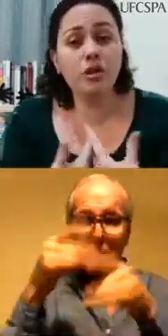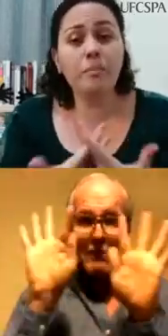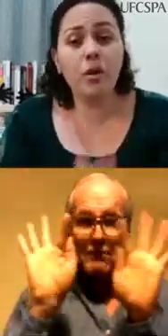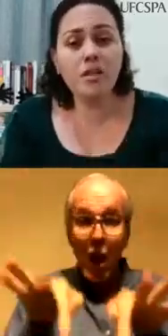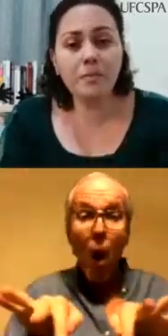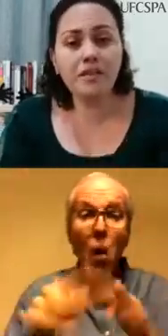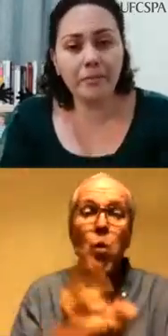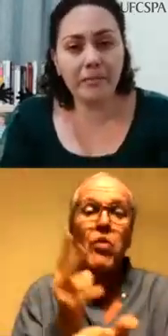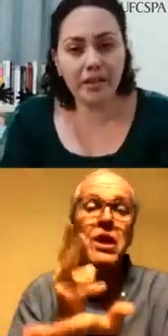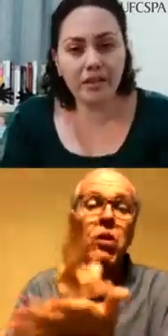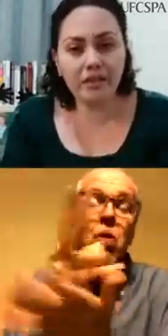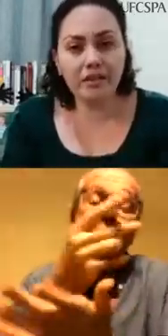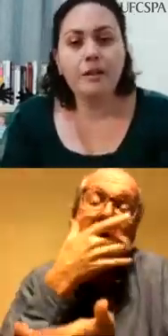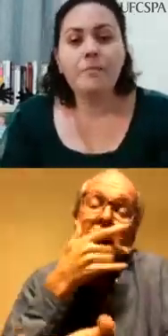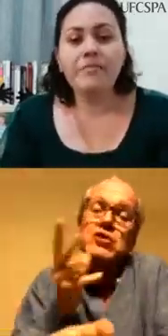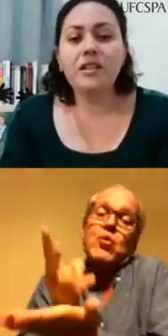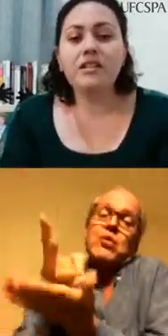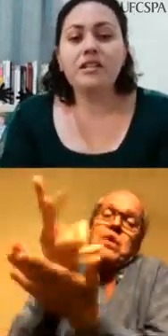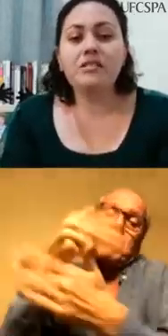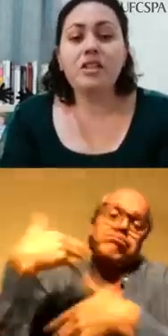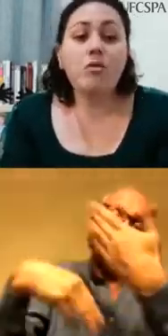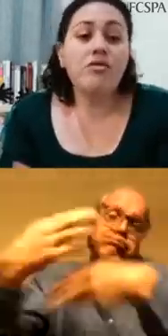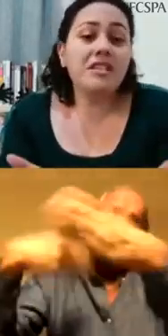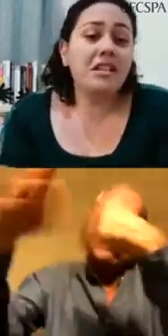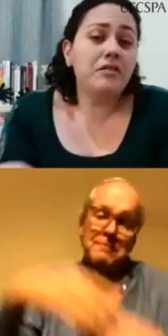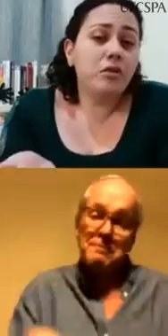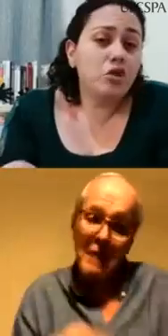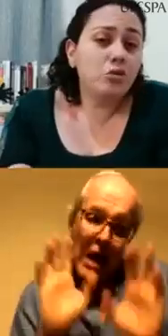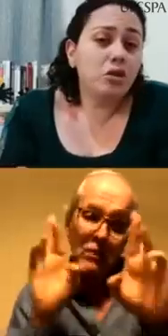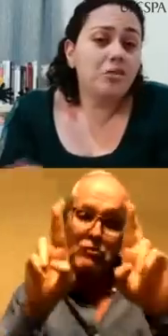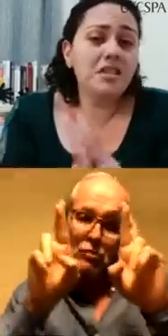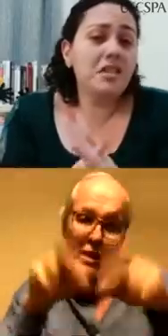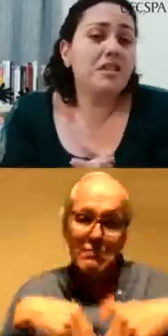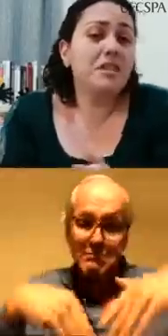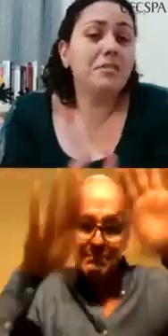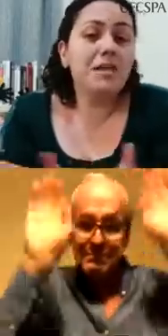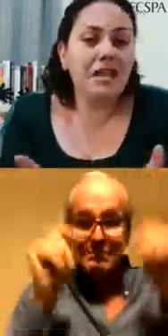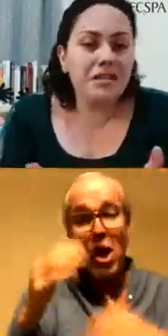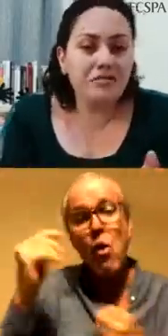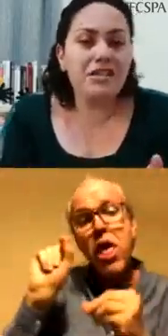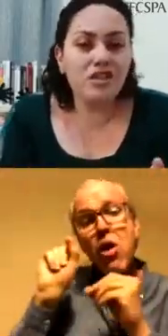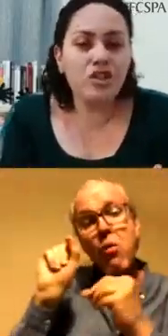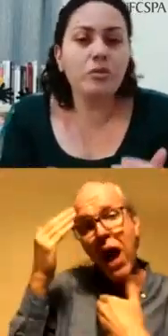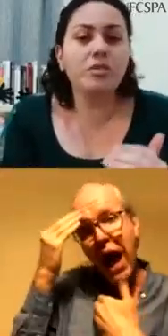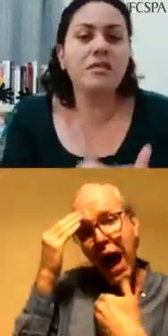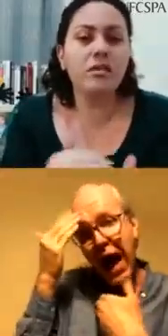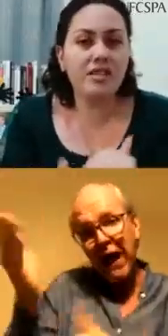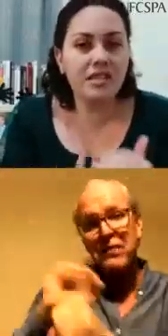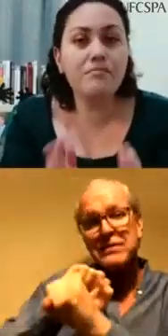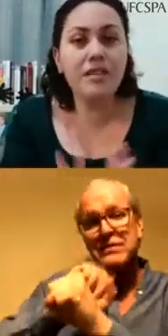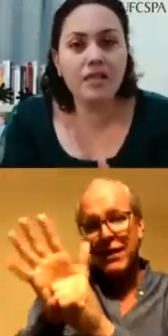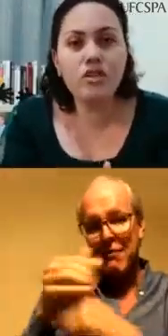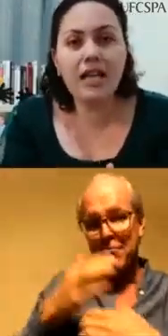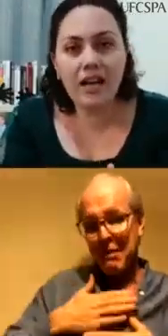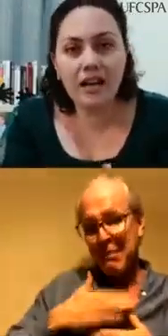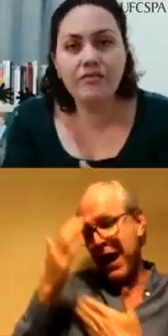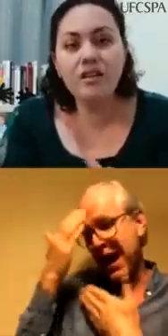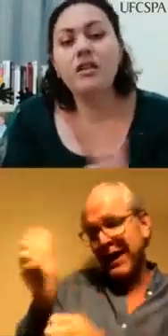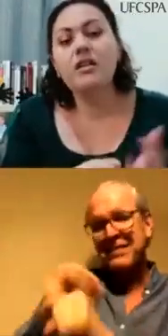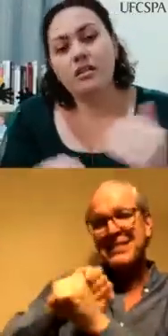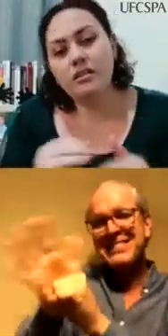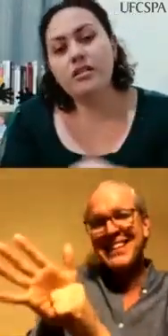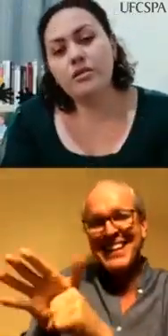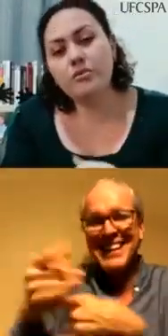acredito que pós-pandemia, talvez a live continue. Eu não sei se ela vai terminar, se vai ser extinguido, mas talvez esse meio de